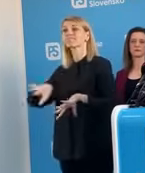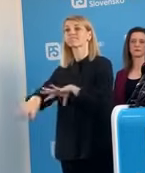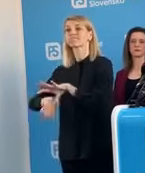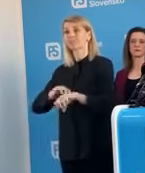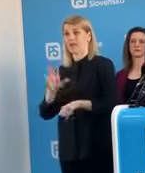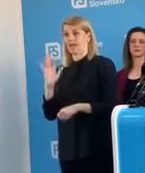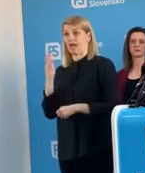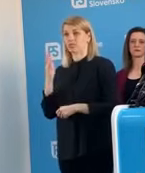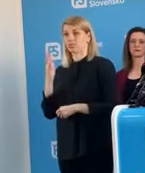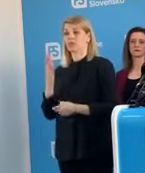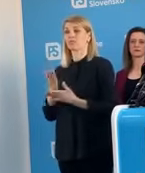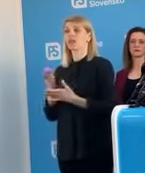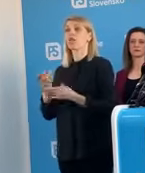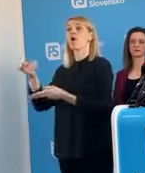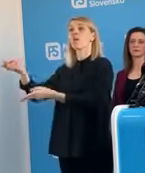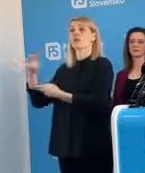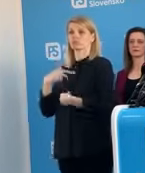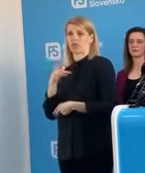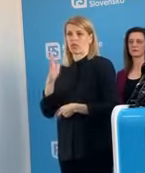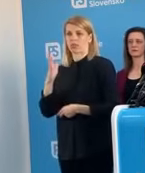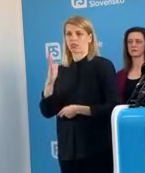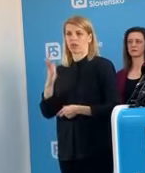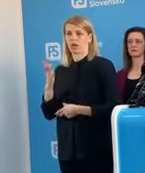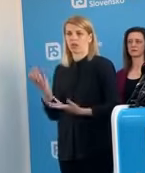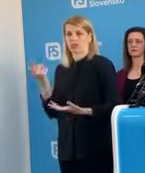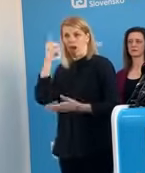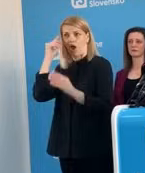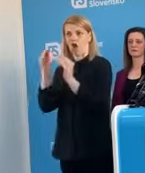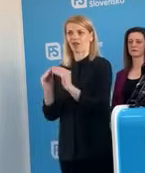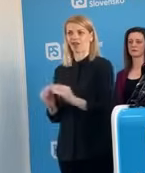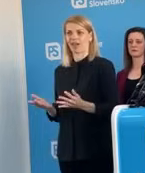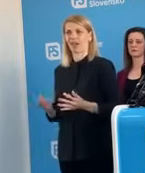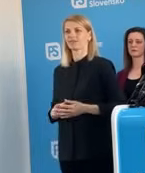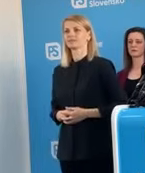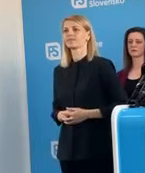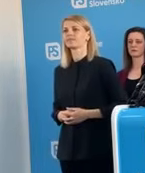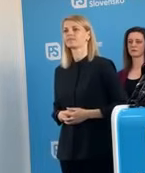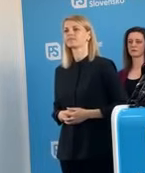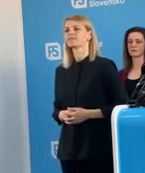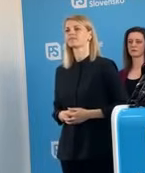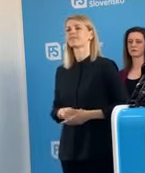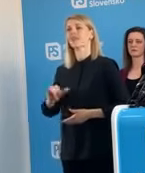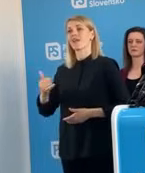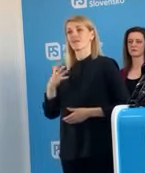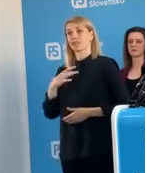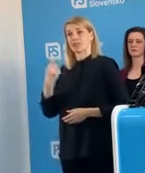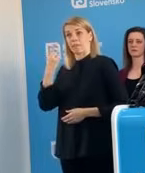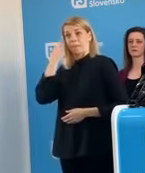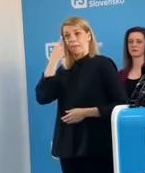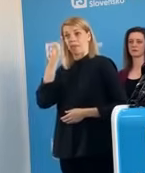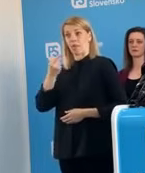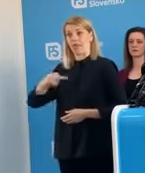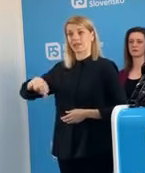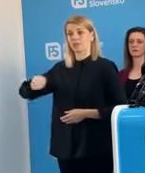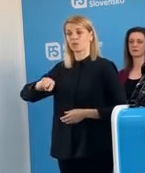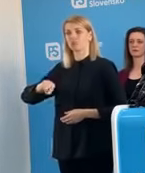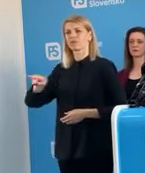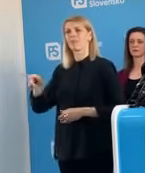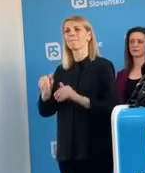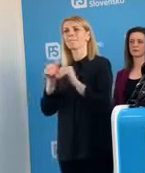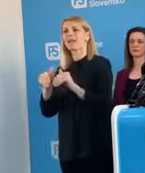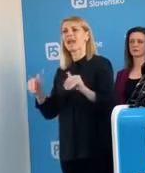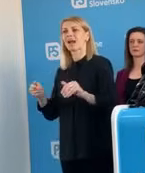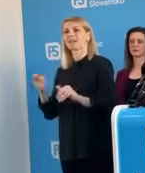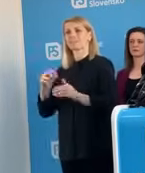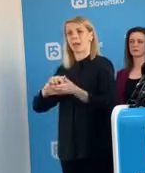rozkradnuté, tak nám ich sem oni nebudú posielať. Asi je to logické. Rada by som ešte pripomenula, že tie miliardy